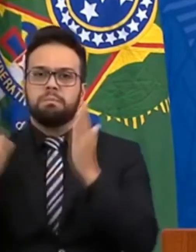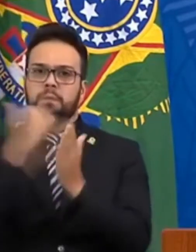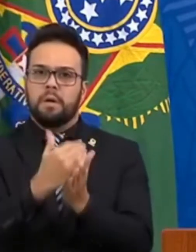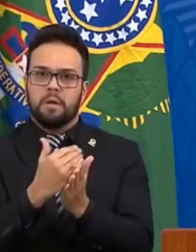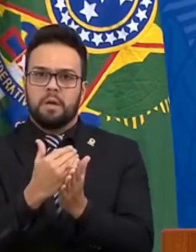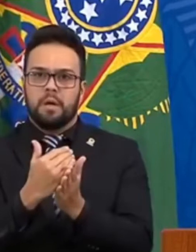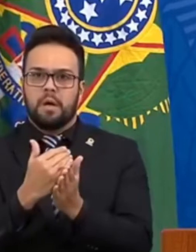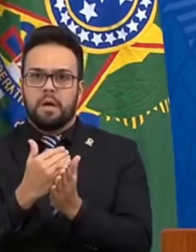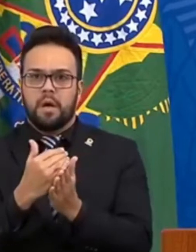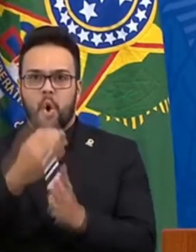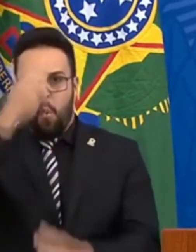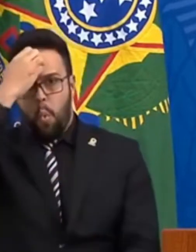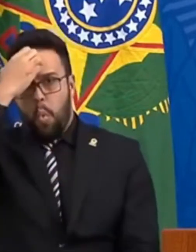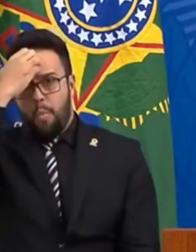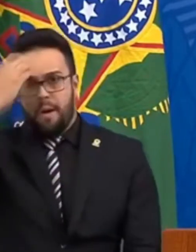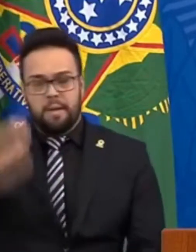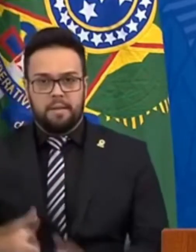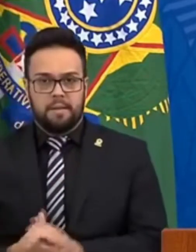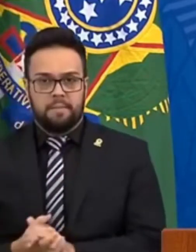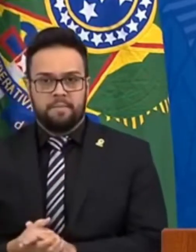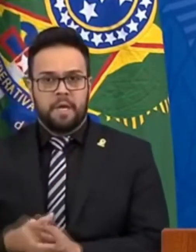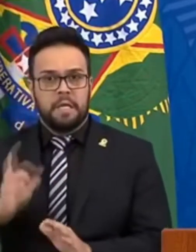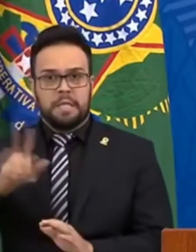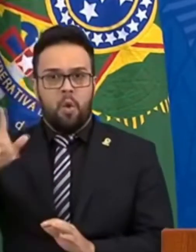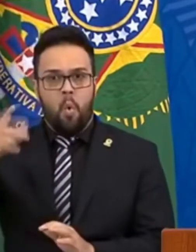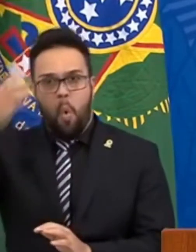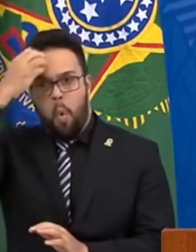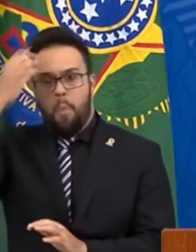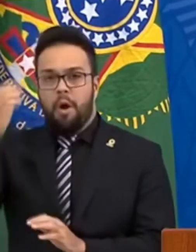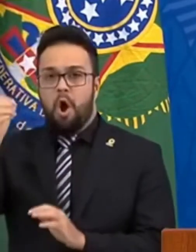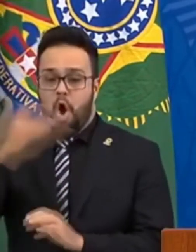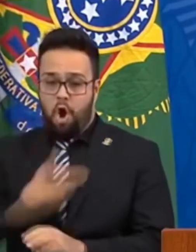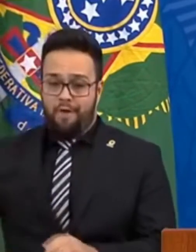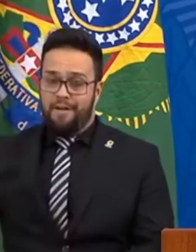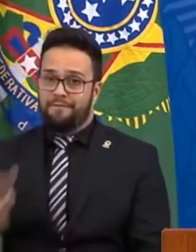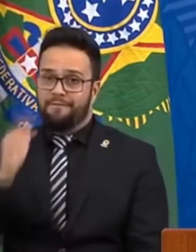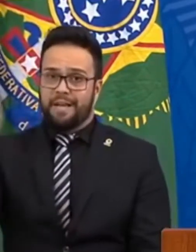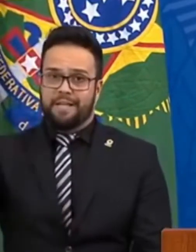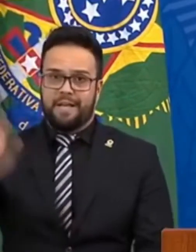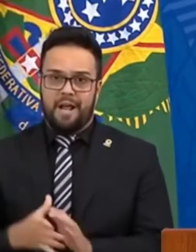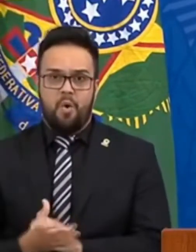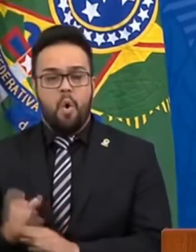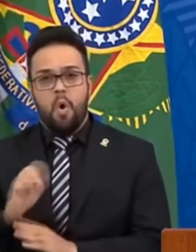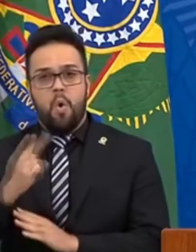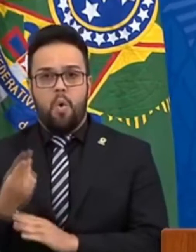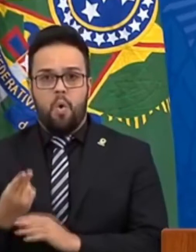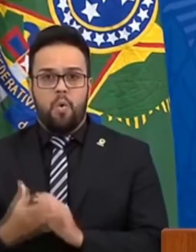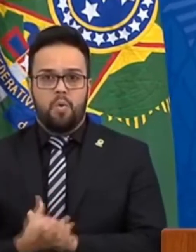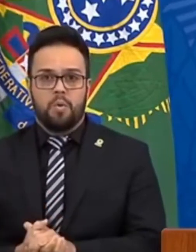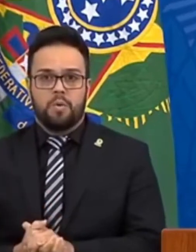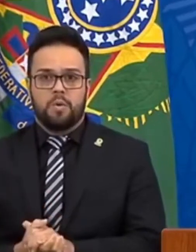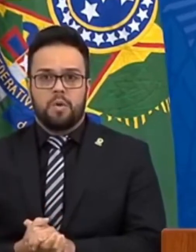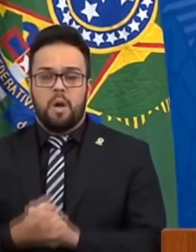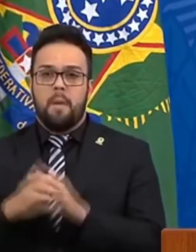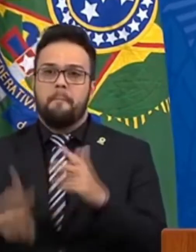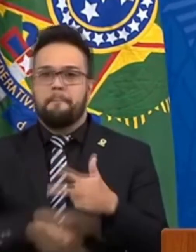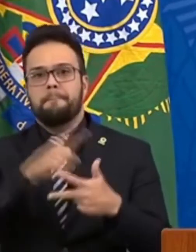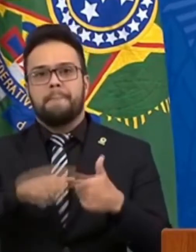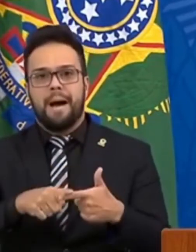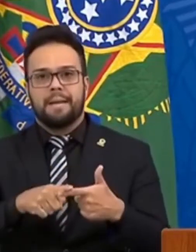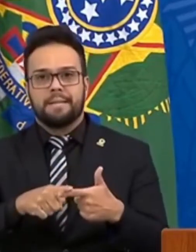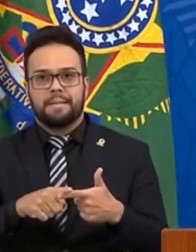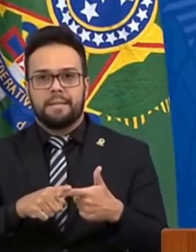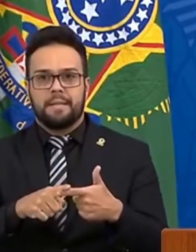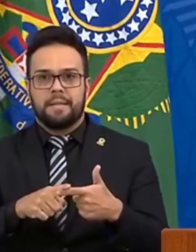e não bote essa conta e não no governo federal não pode essa conta mais essa